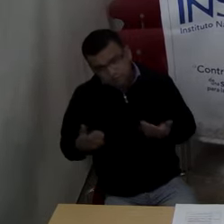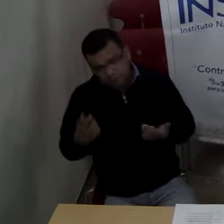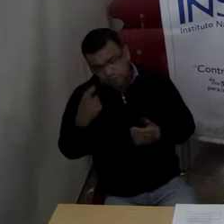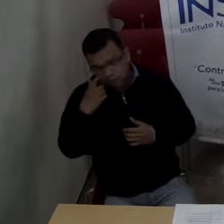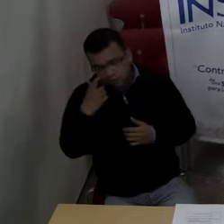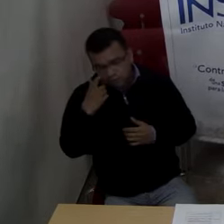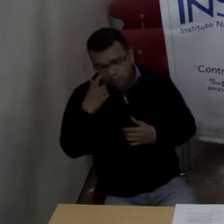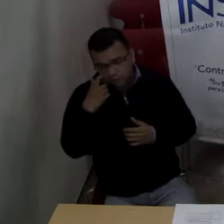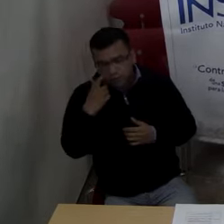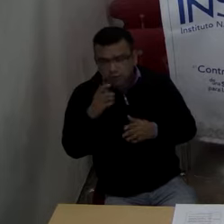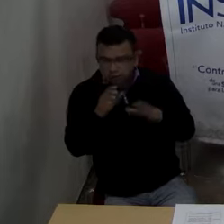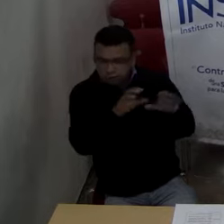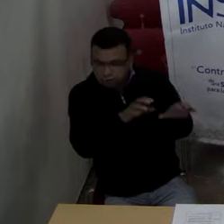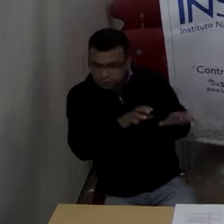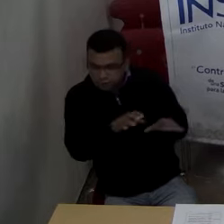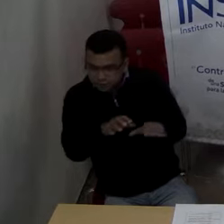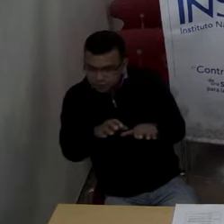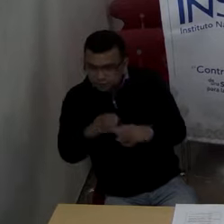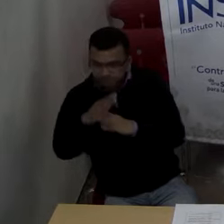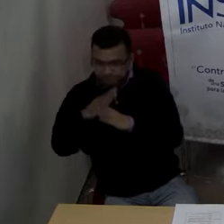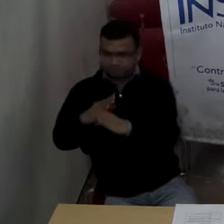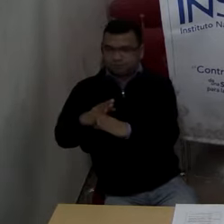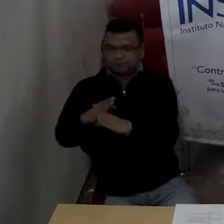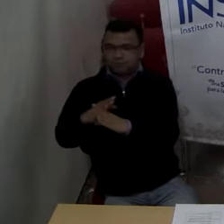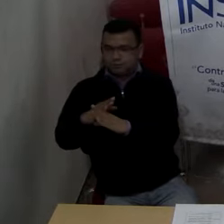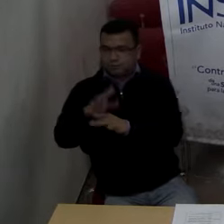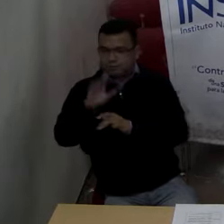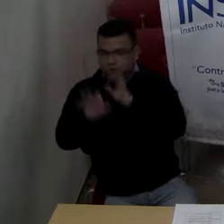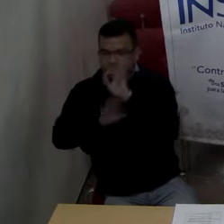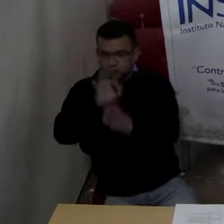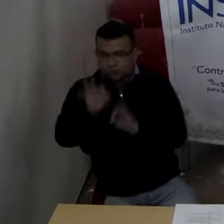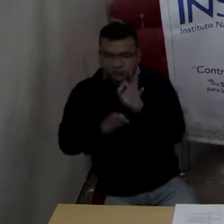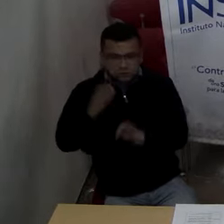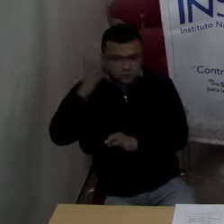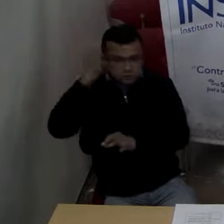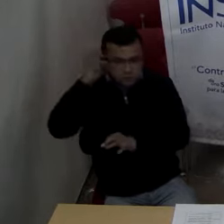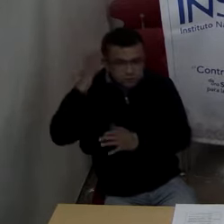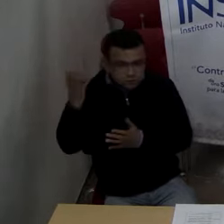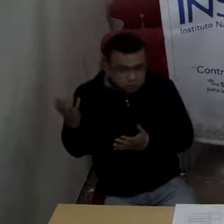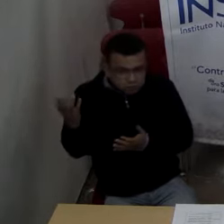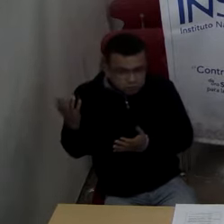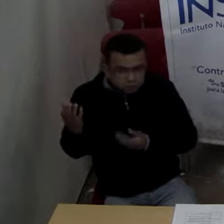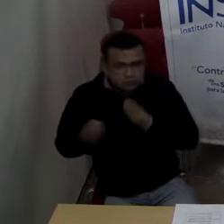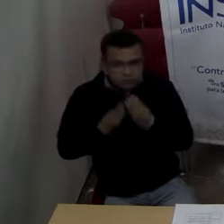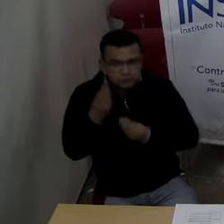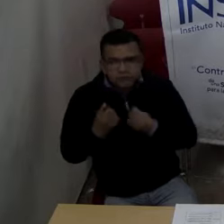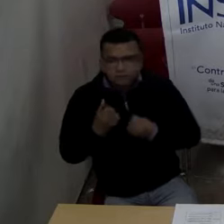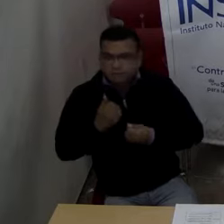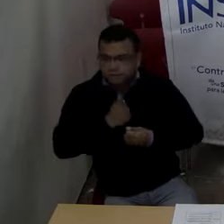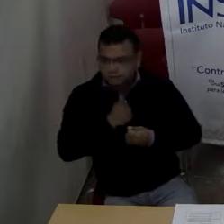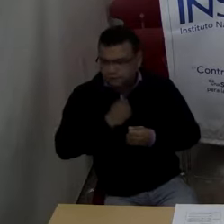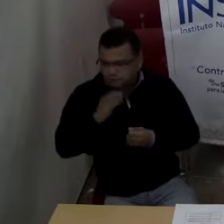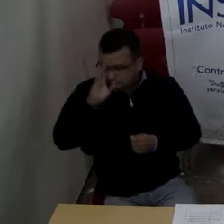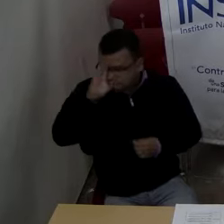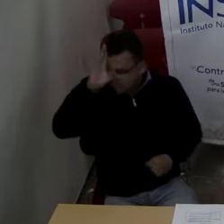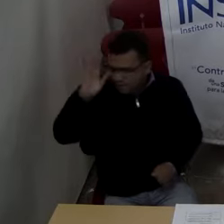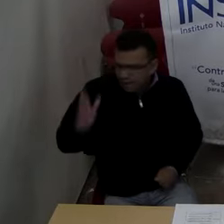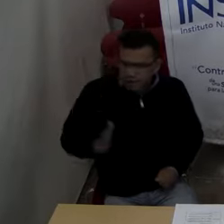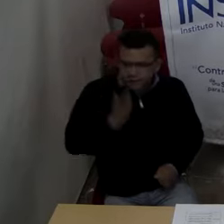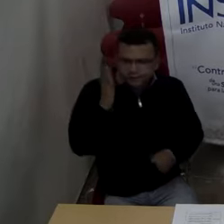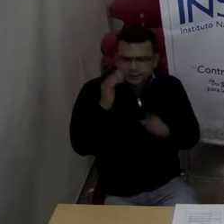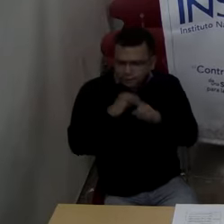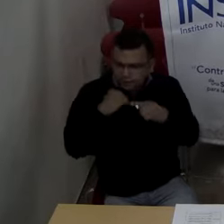una conducta protectora sería el conjunto de actitudes y hábitos personales y sociales